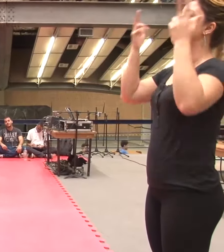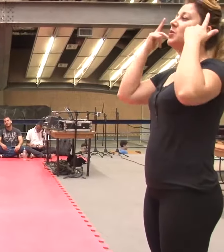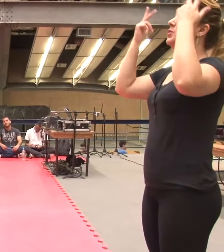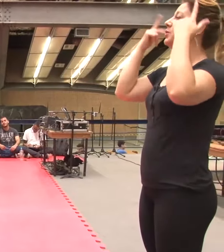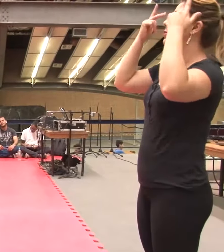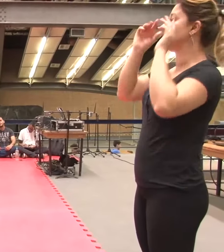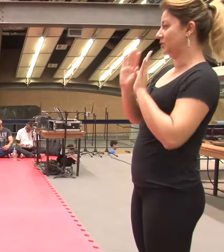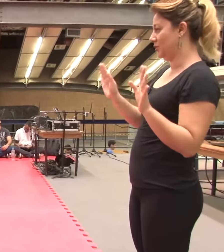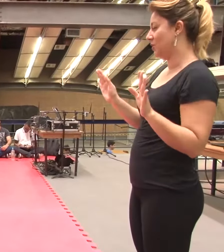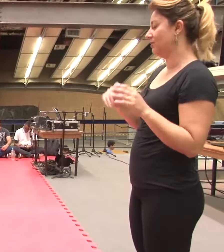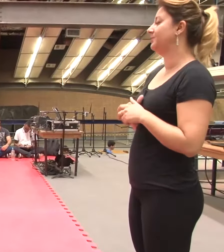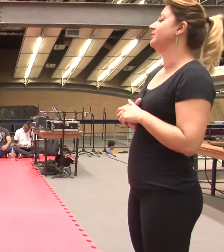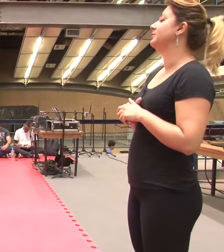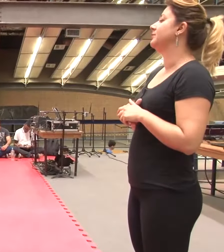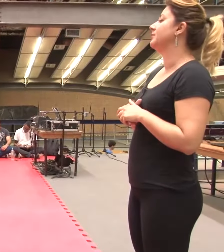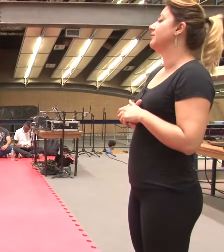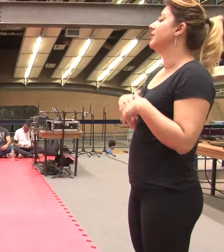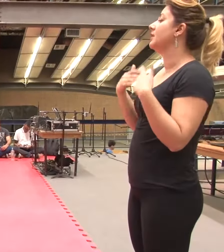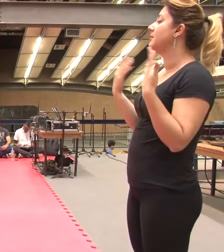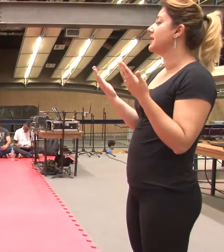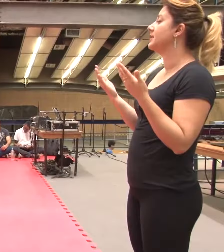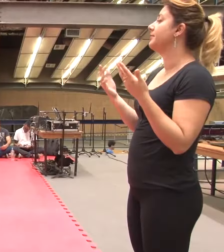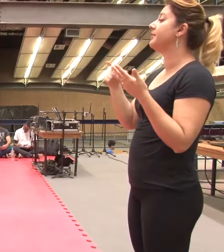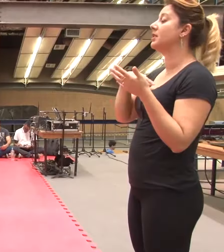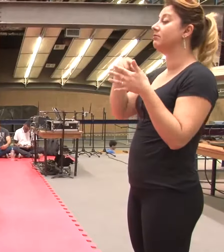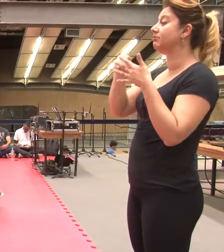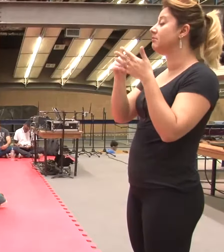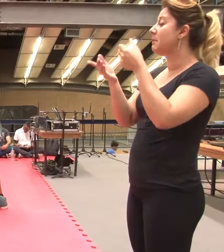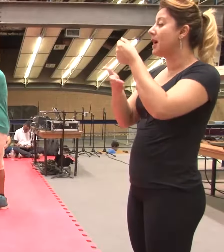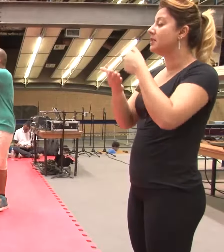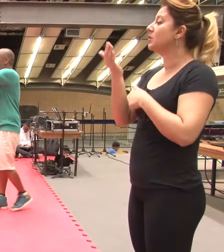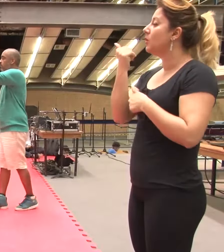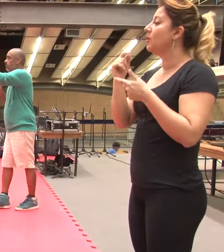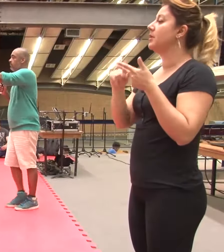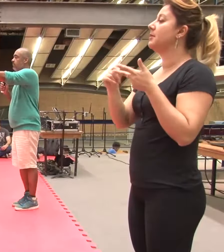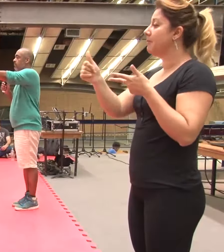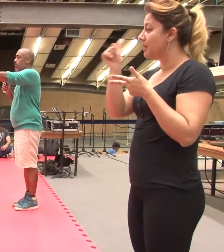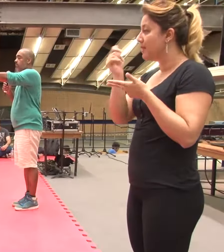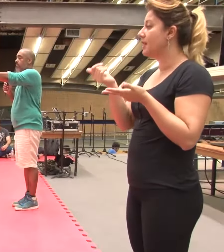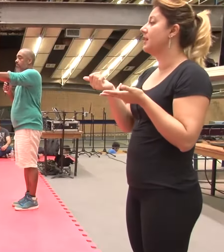parreirinha do Adão. Questões básicas da sobrevivência são